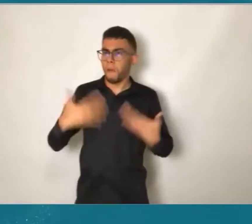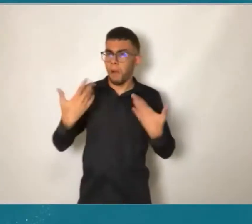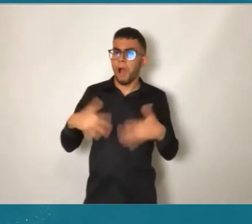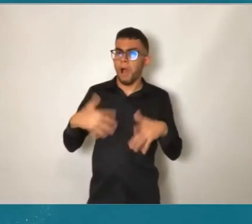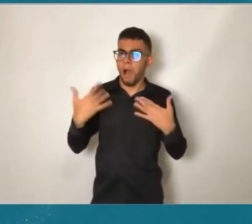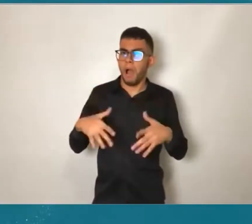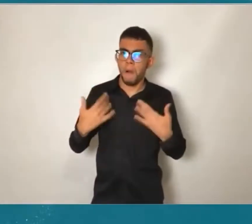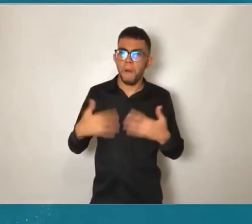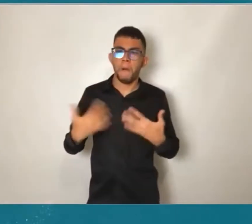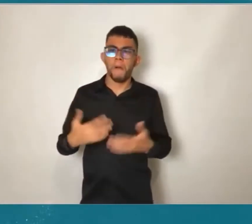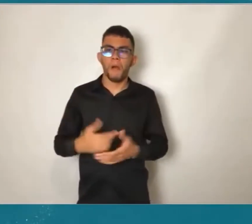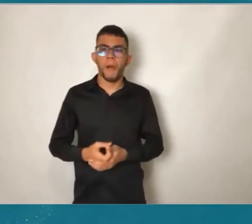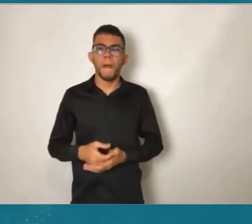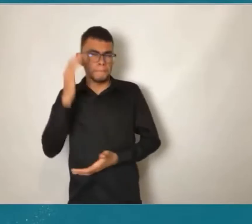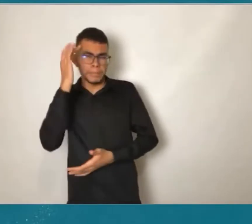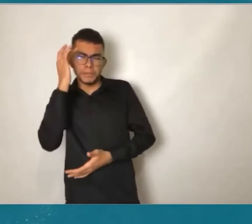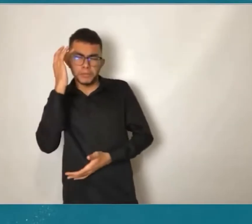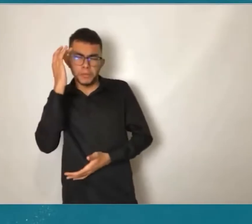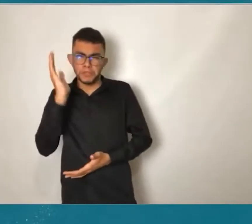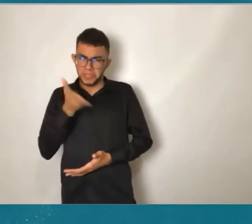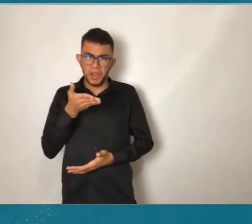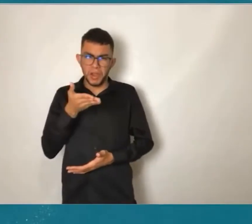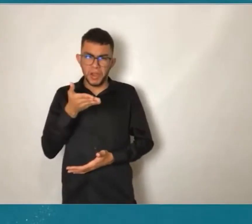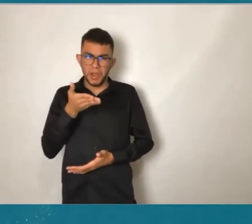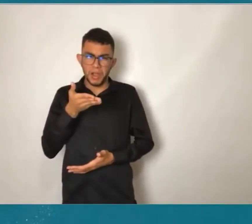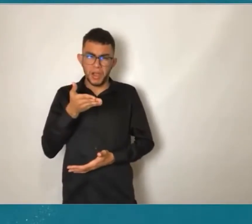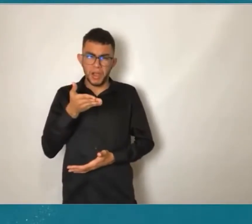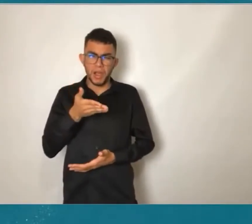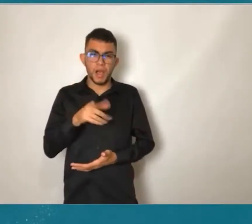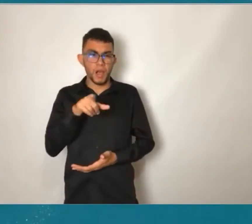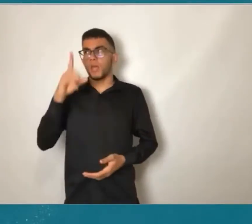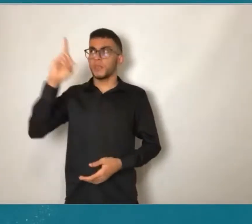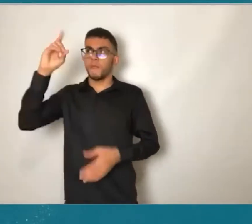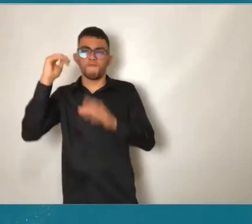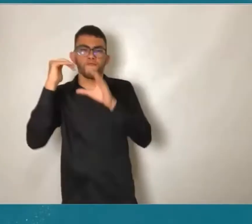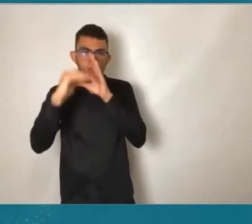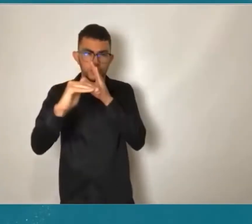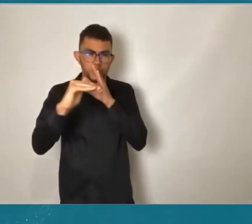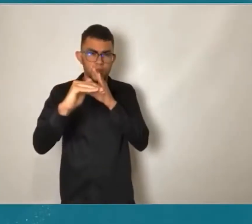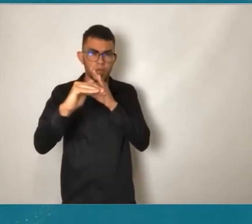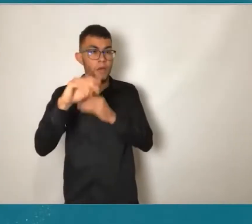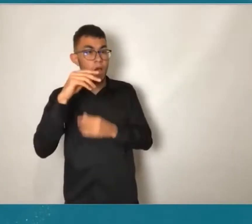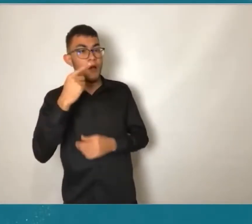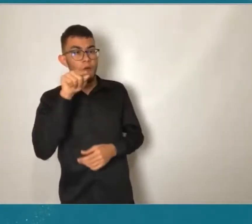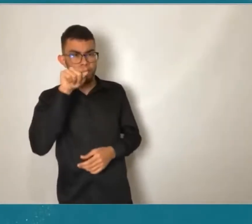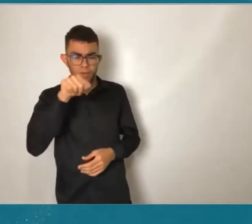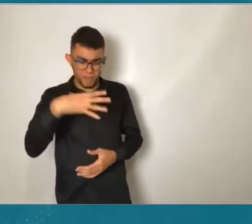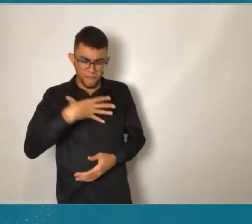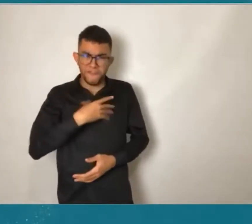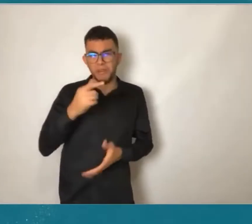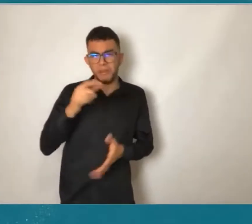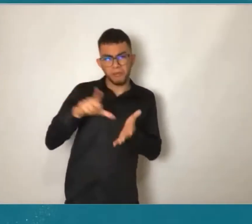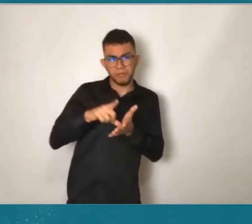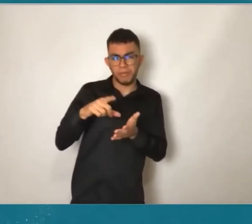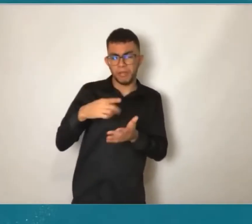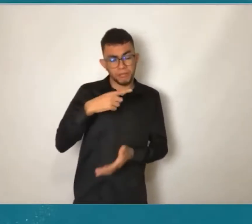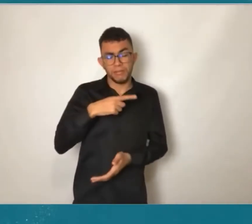Deus, seja simples. Quando Deus fala uma palavra, se disponha para Ele. Se você é uma